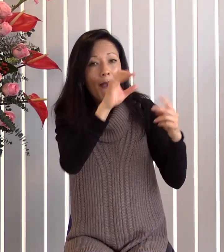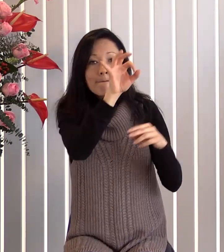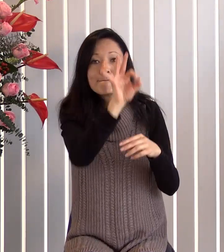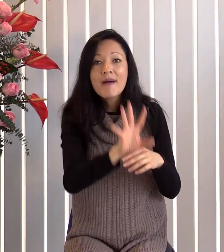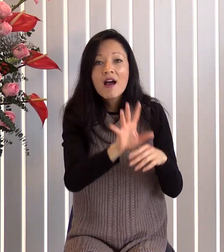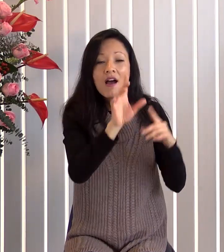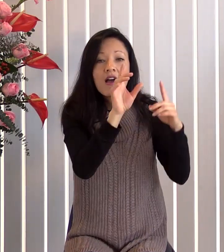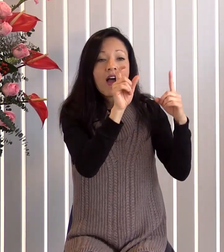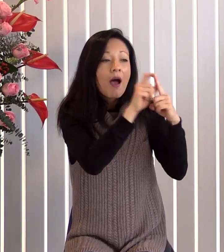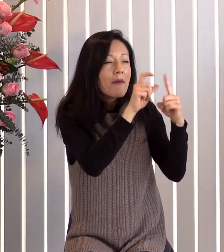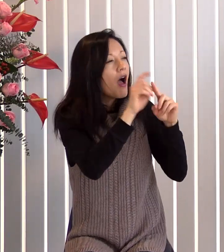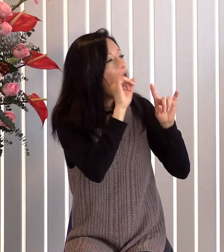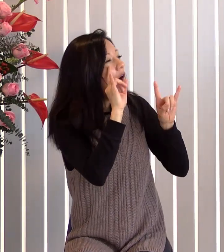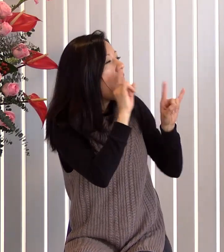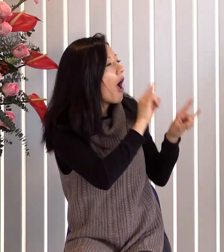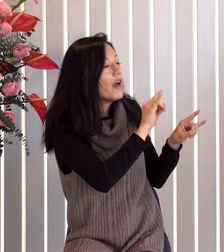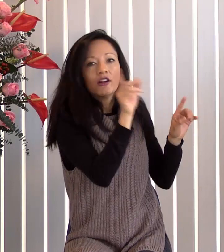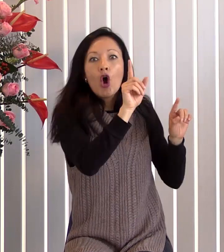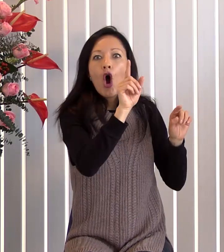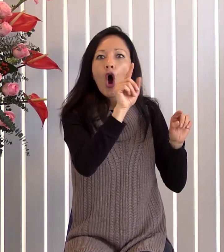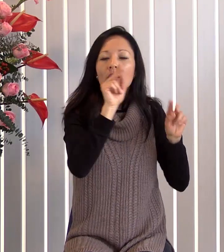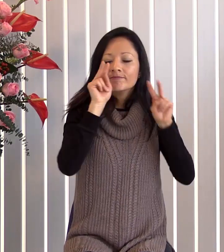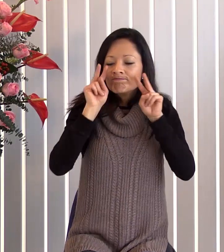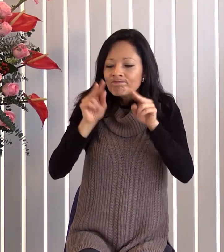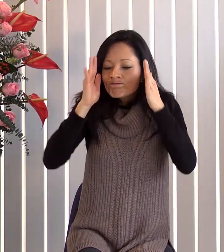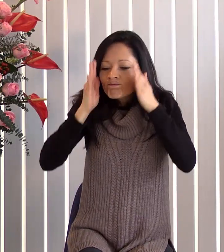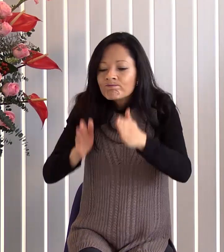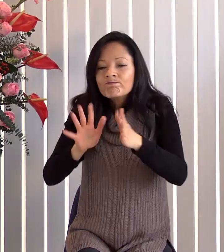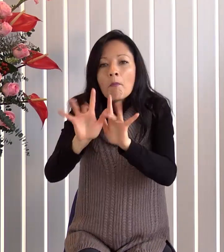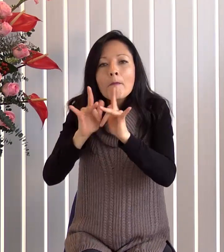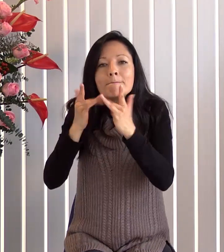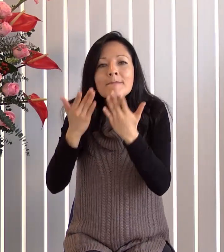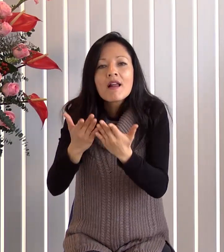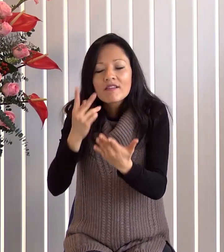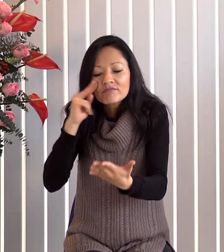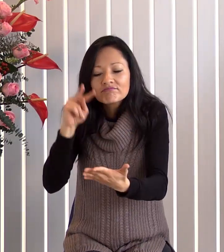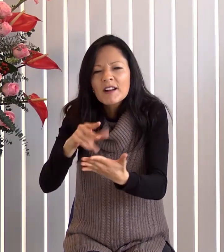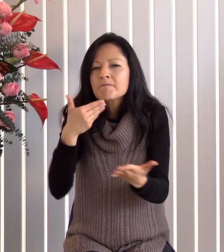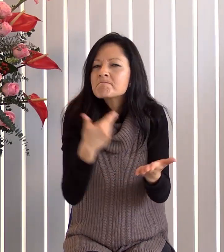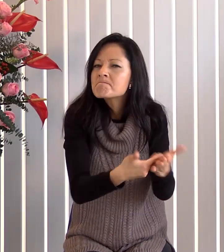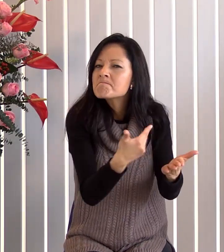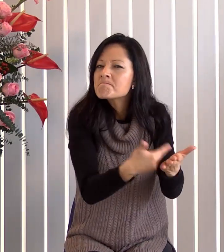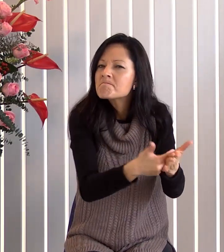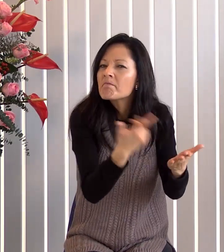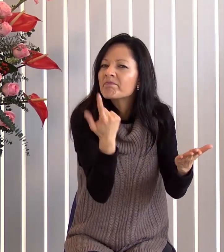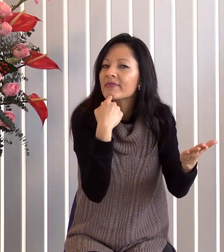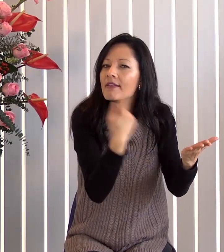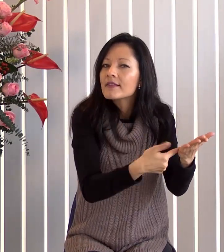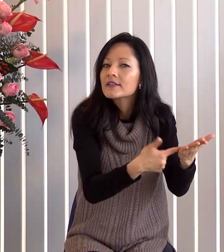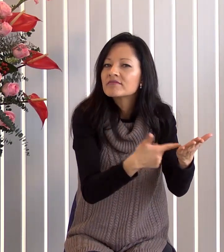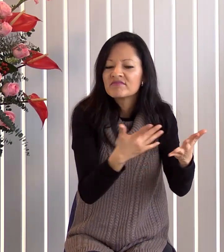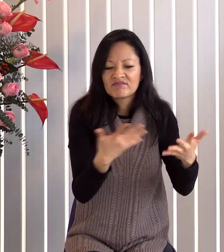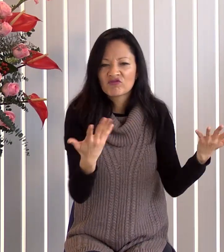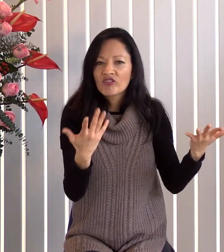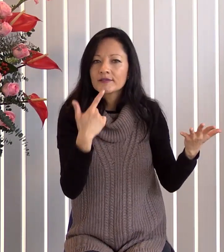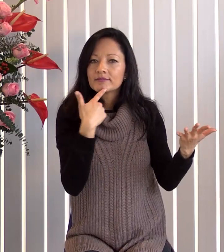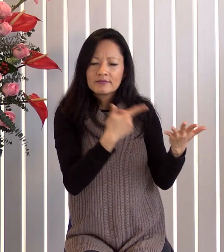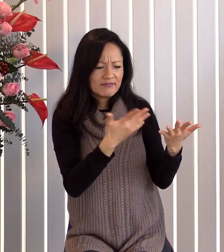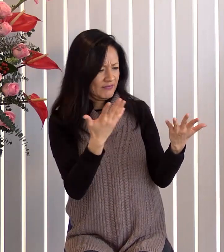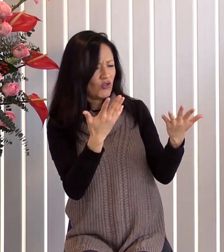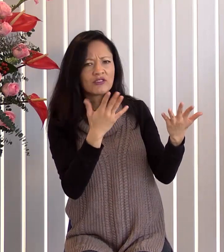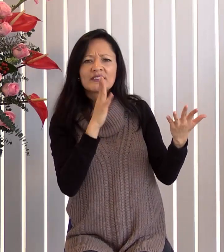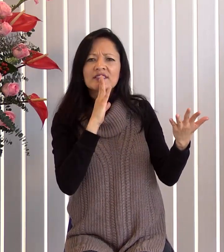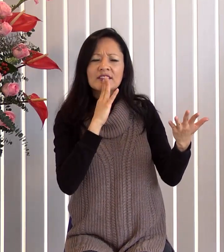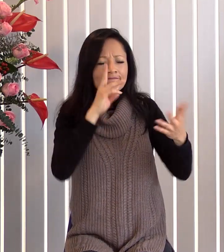del predicador, sino en la palabra. Y lo que hemos aprendido es revisar con la palabra. Bueno, ¿qué es lo que se está diciendo? ¿De dónde salió eso? ¿Qué se